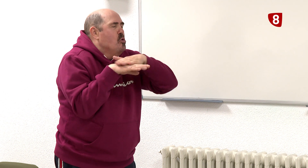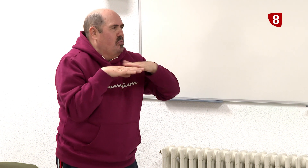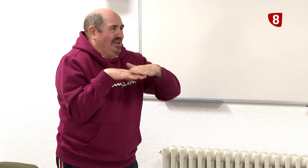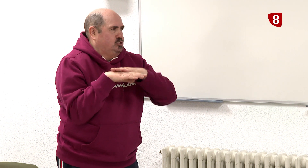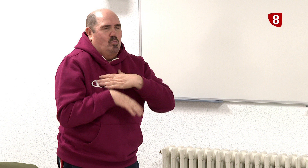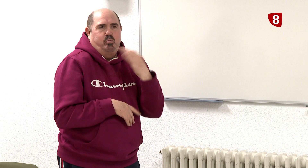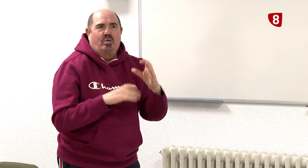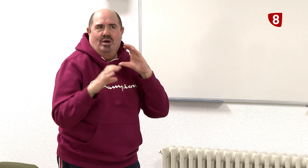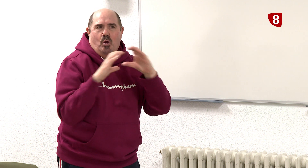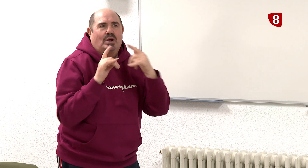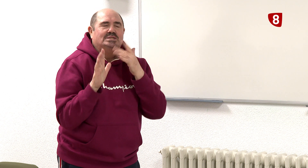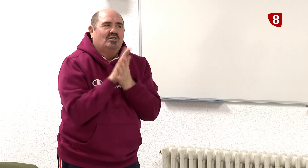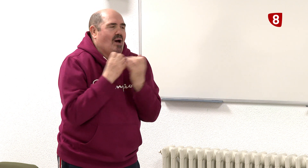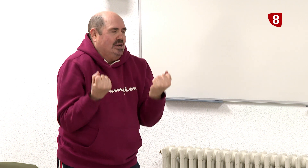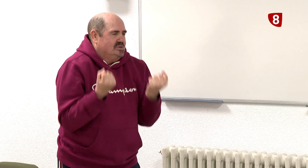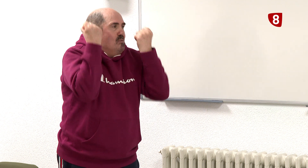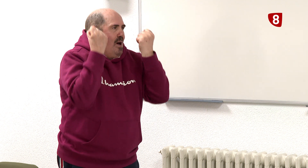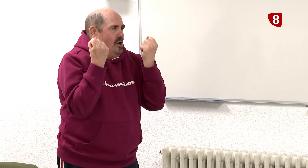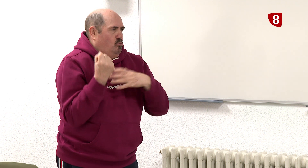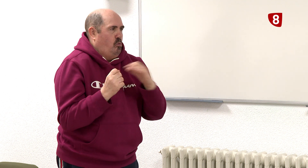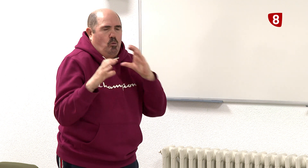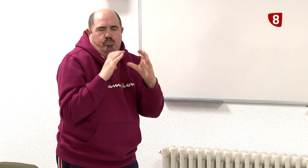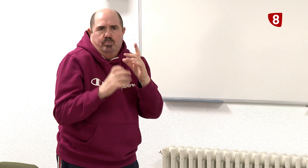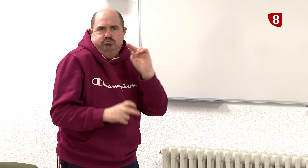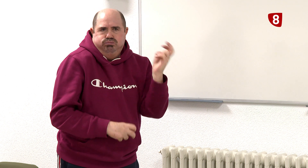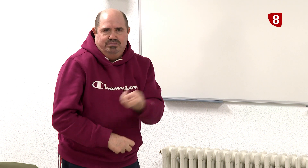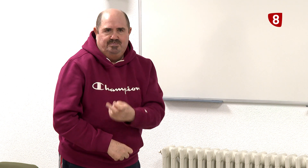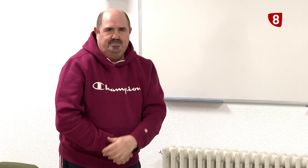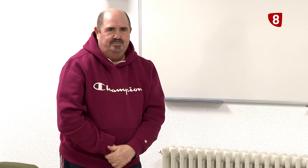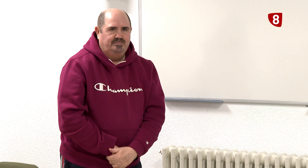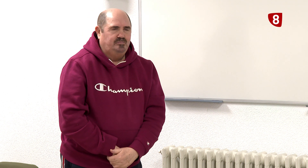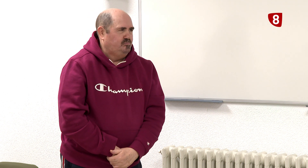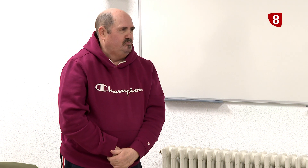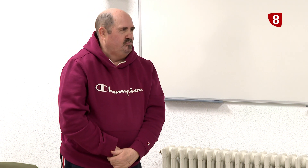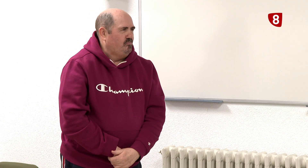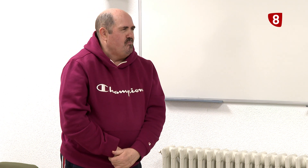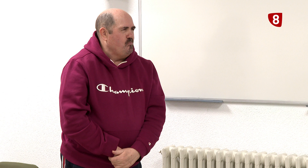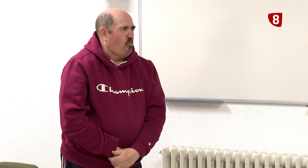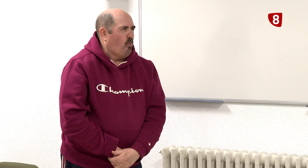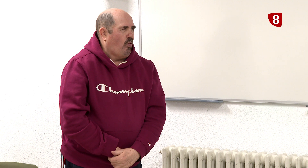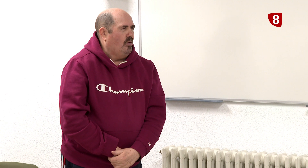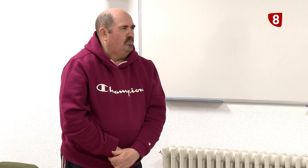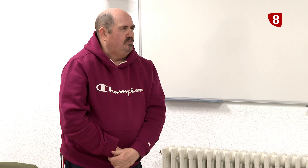hace falta ser un experto en lengua de signos, pero bueno, para la comunicación con un poco que tengas, pues siempre es